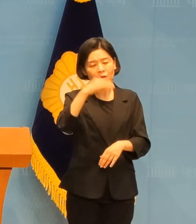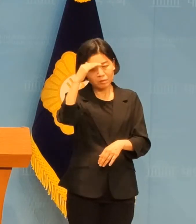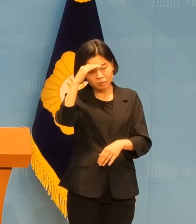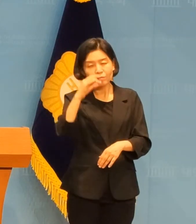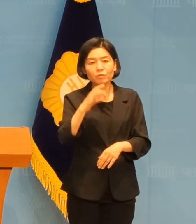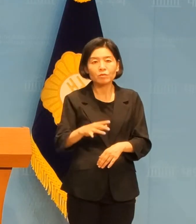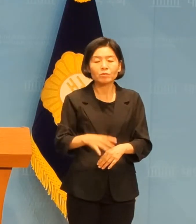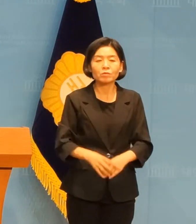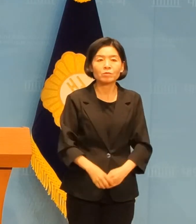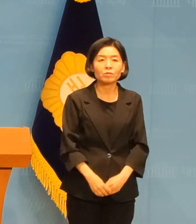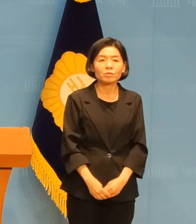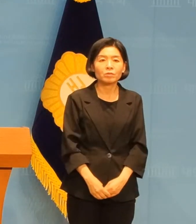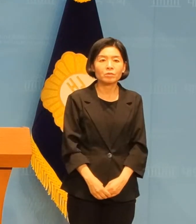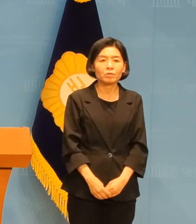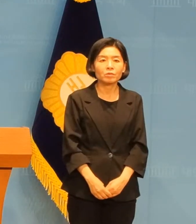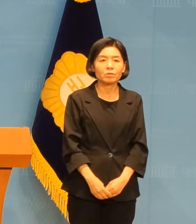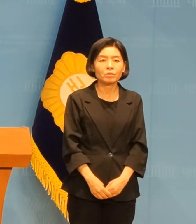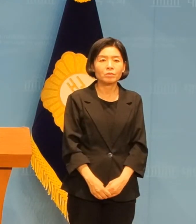있습니다.